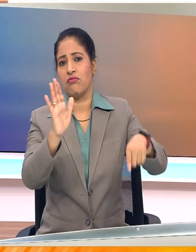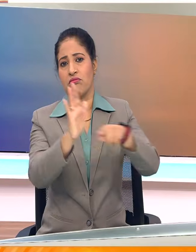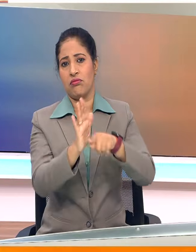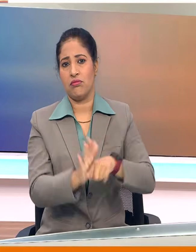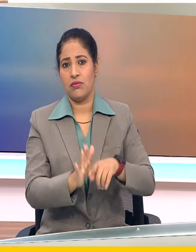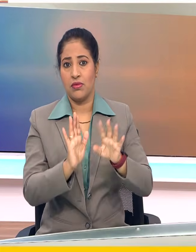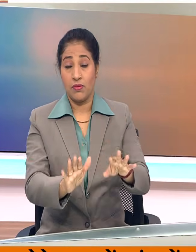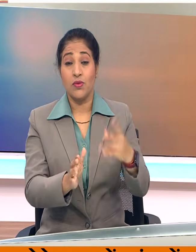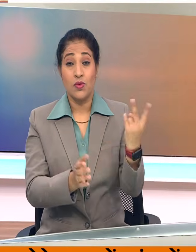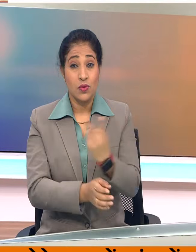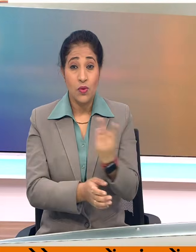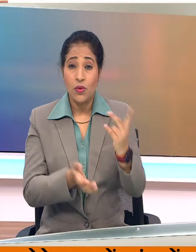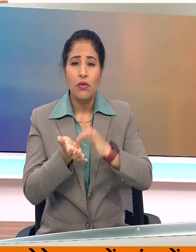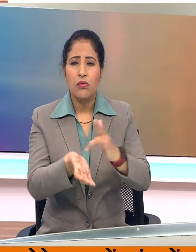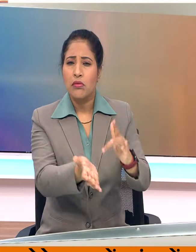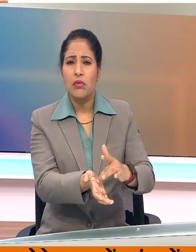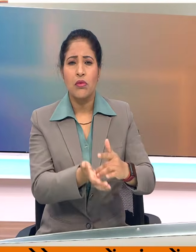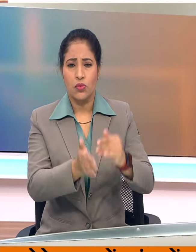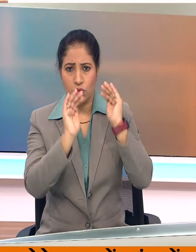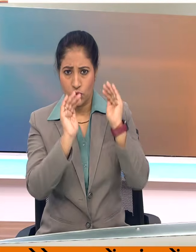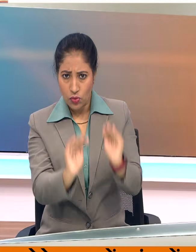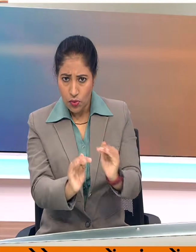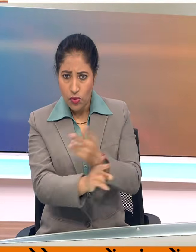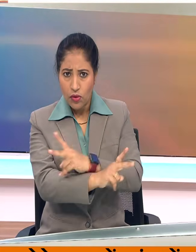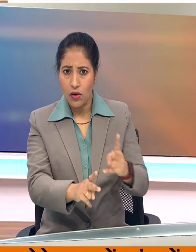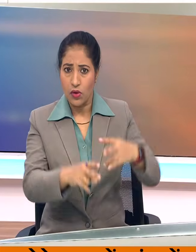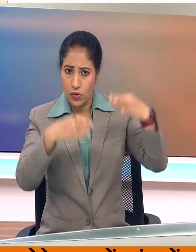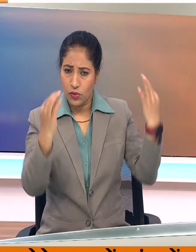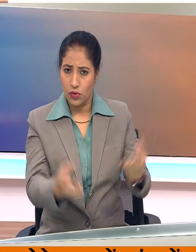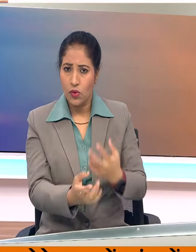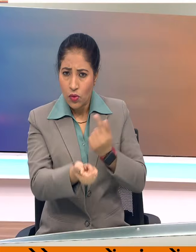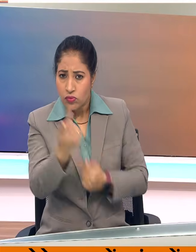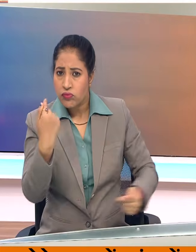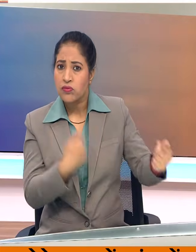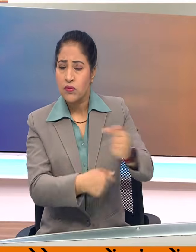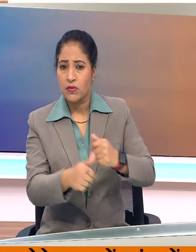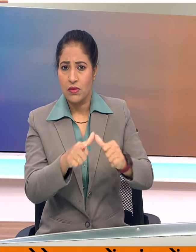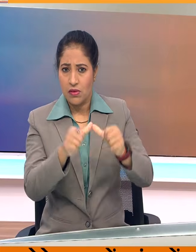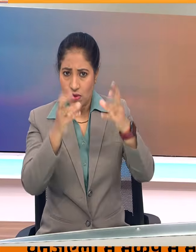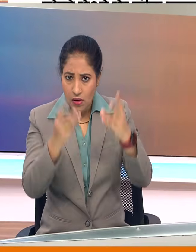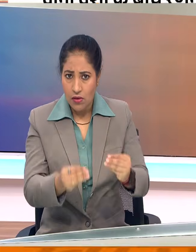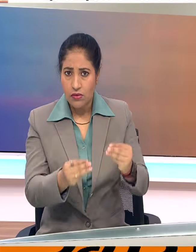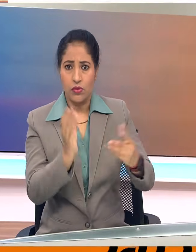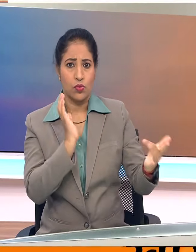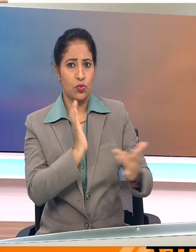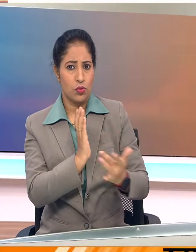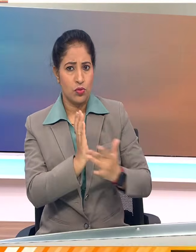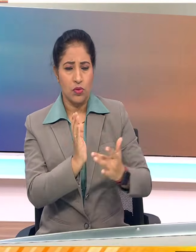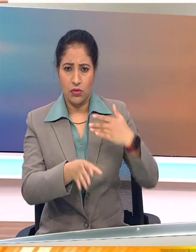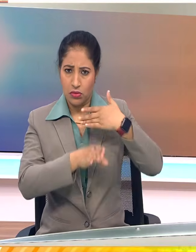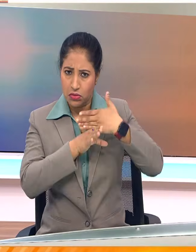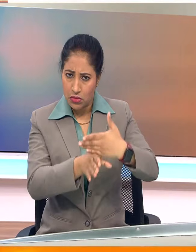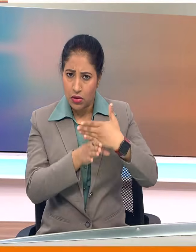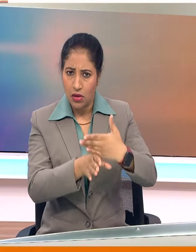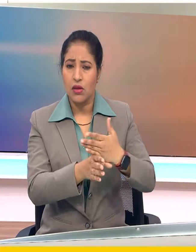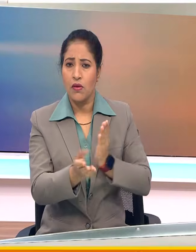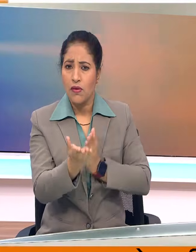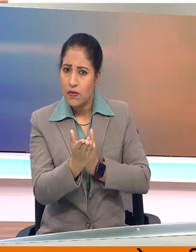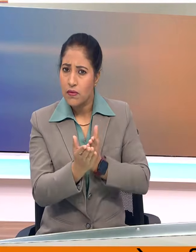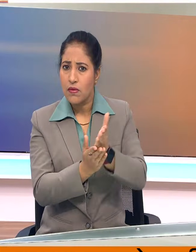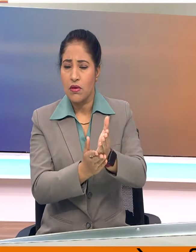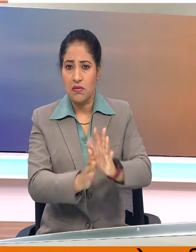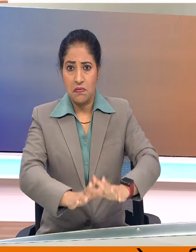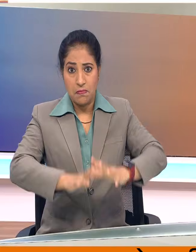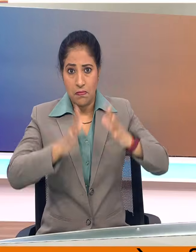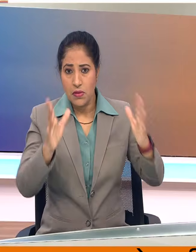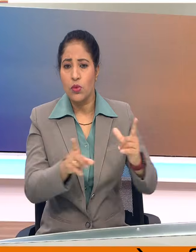गए। दोनों देशों के बीच सहयोग के इस नए दौर को रणनीतिक, आर्थिक और तकनीकी साझेदारी की दिशा